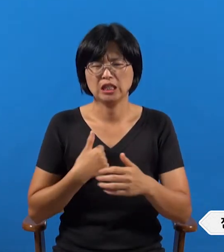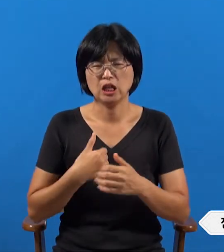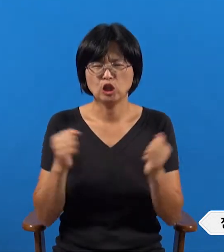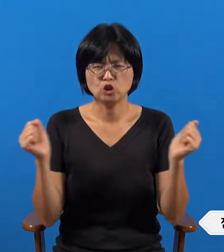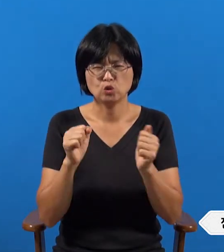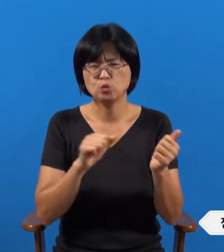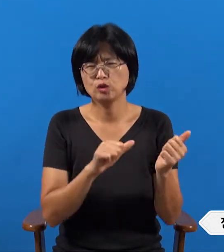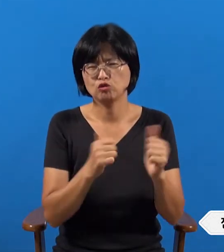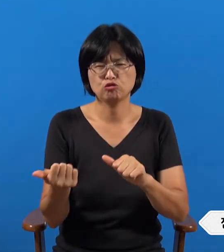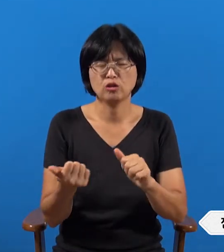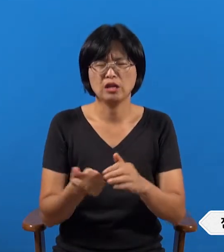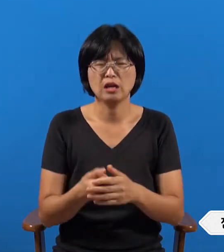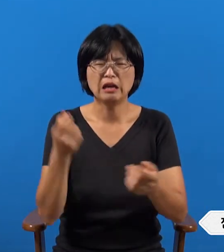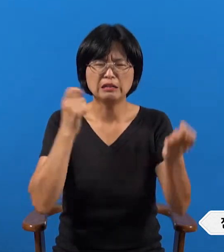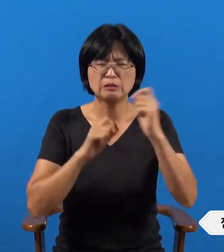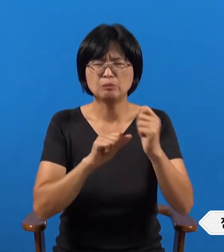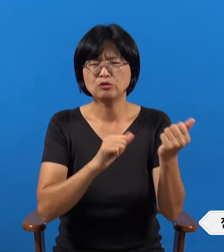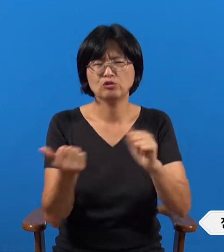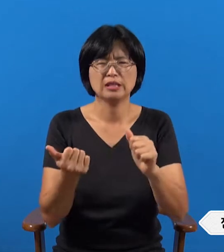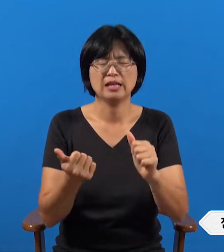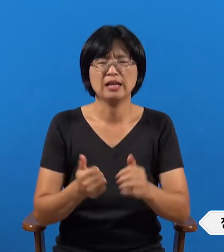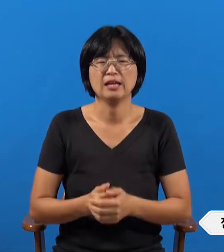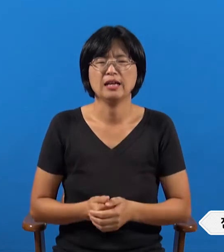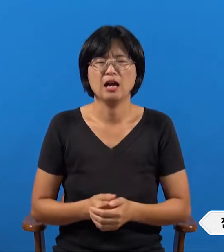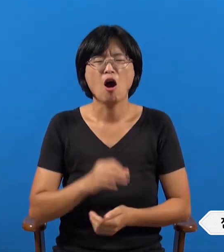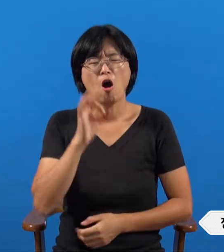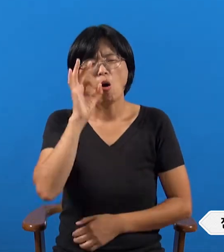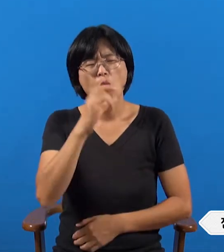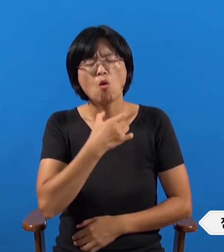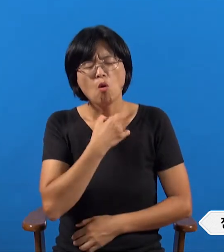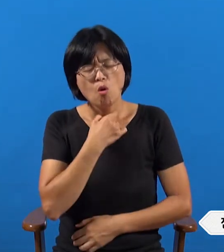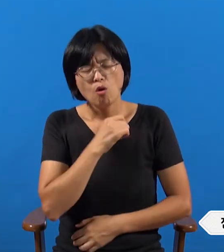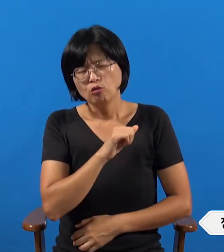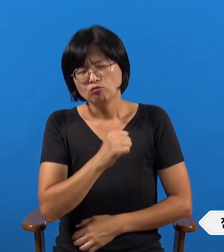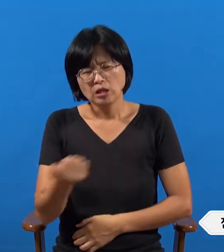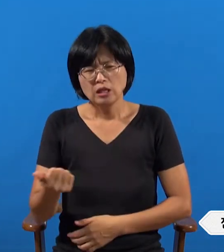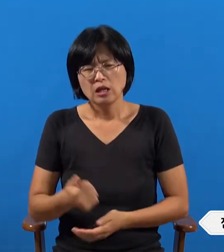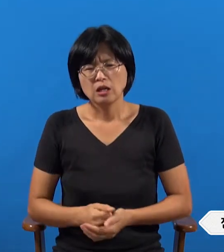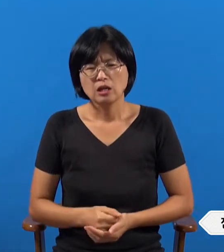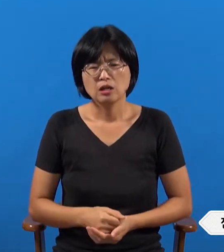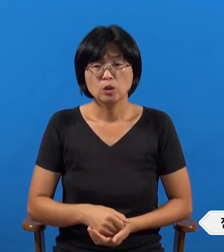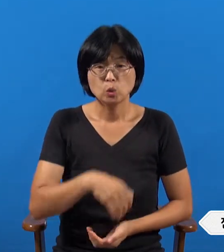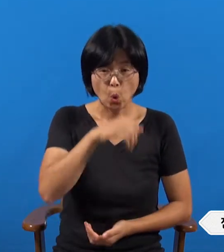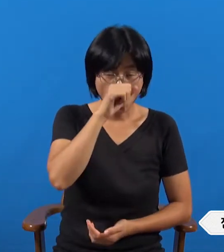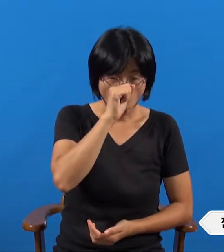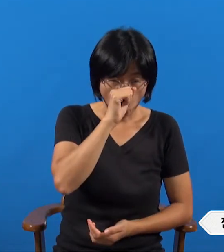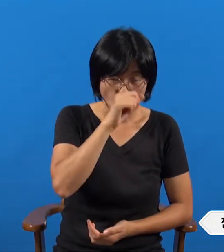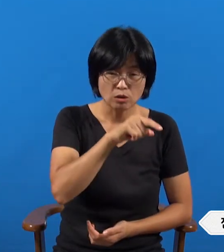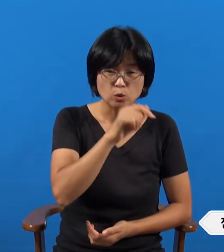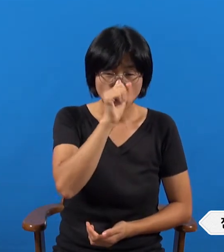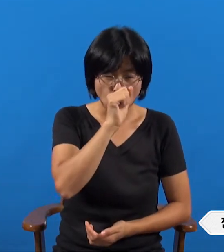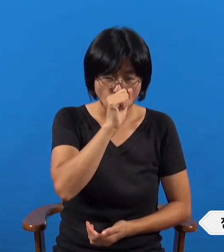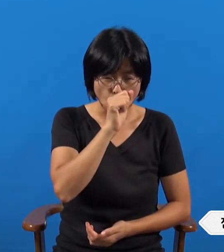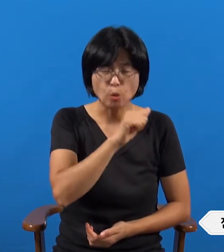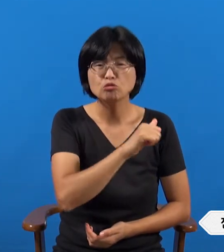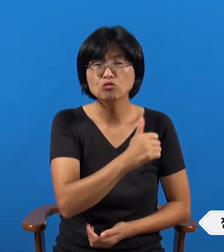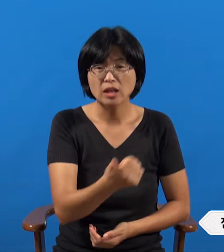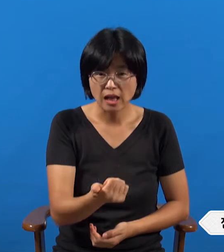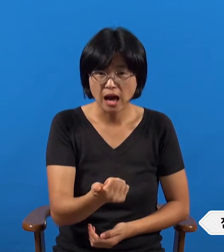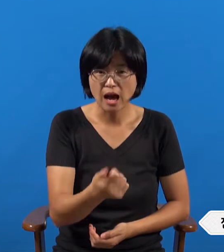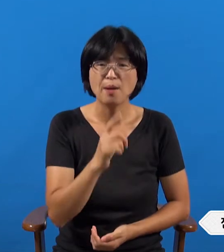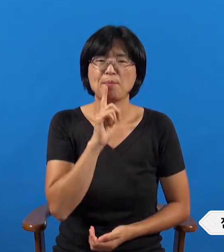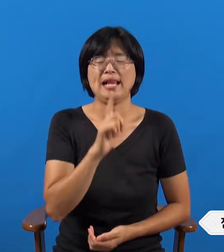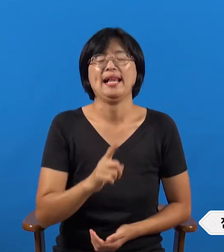미워 죽겠다, 추워 죽겠다, 슬퍼 죽겠다, 보고 싶어 죽겠다, 좋은 것도 좋아